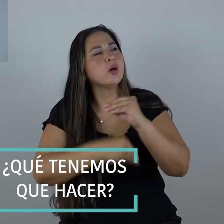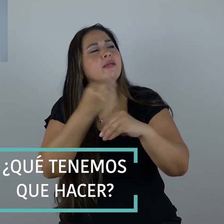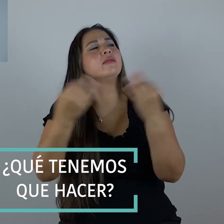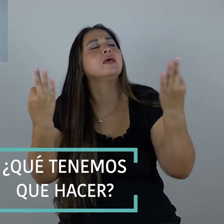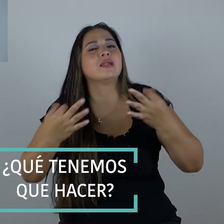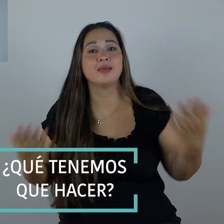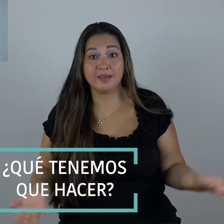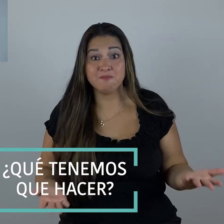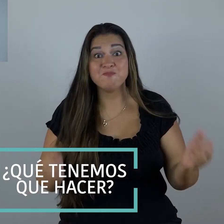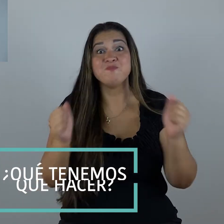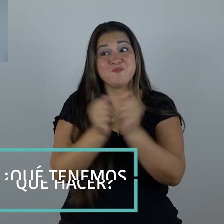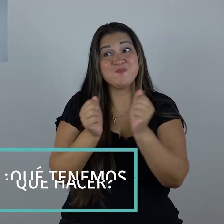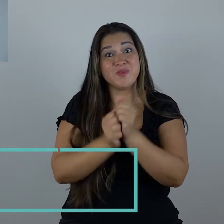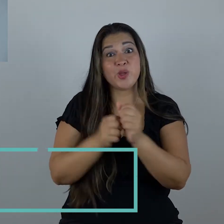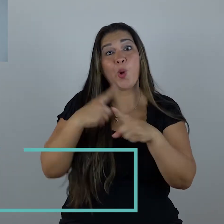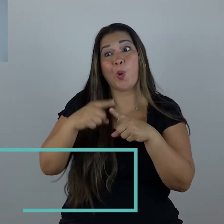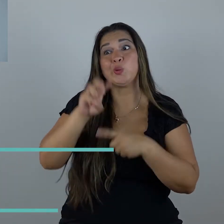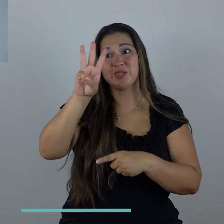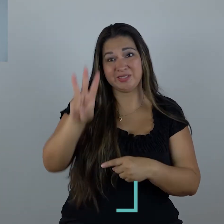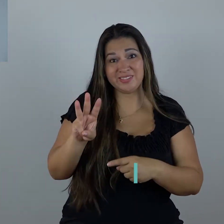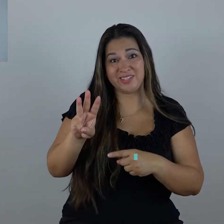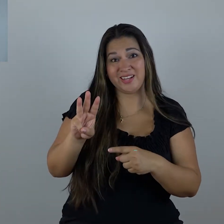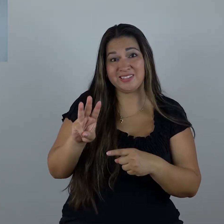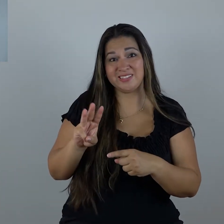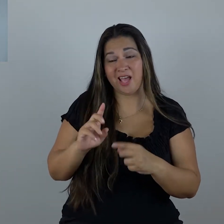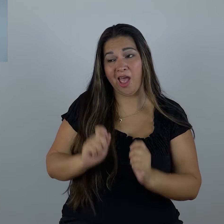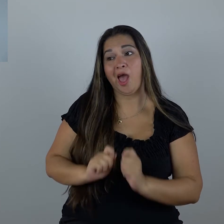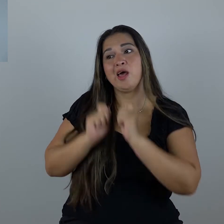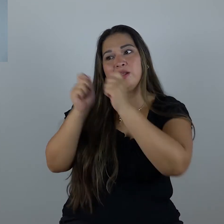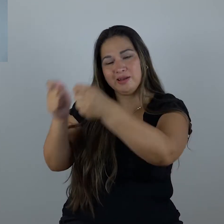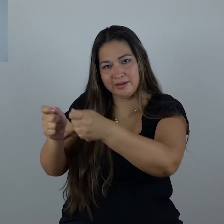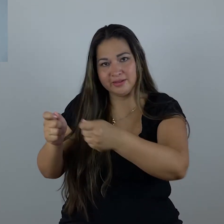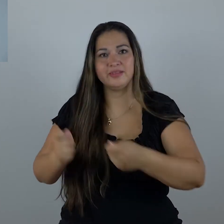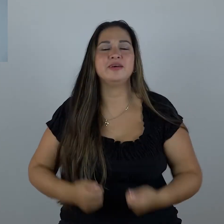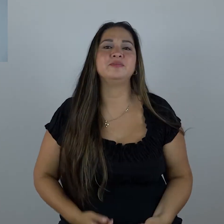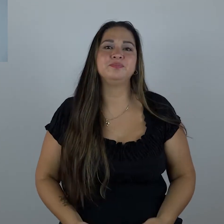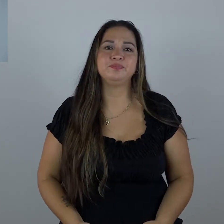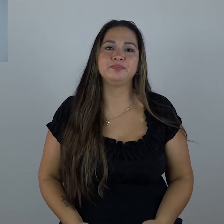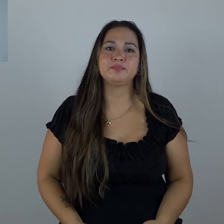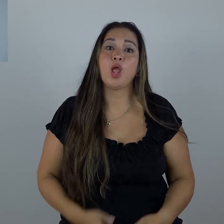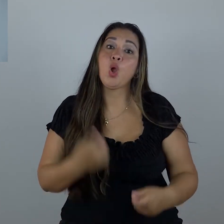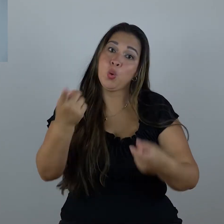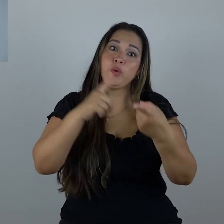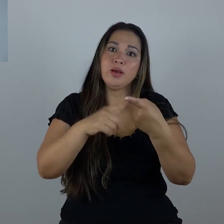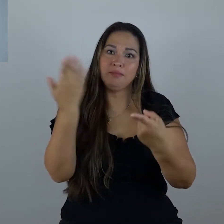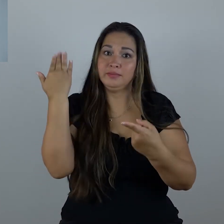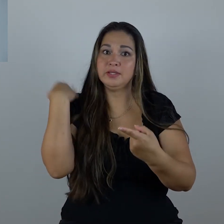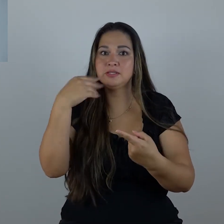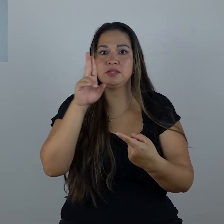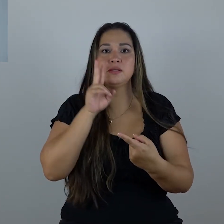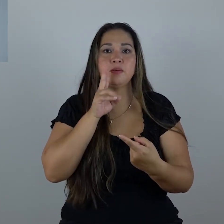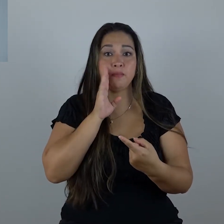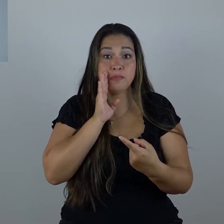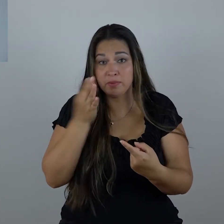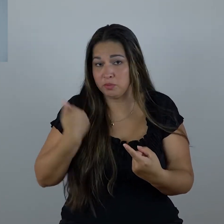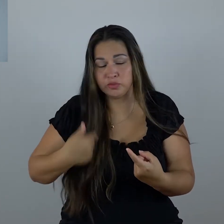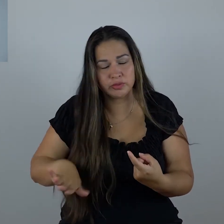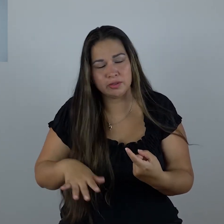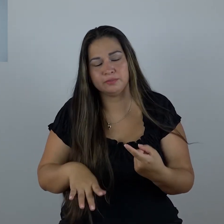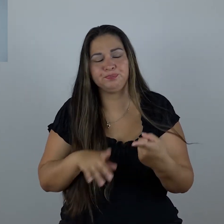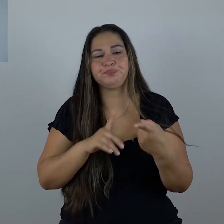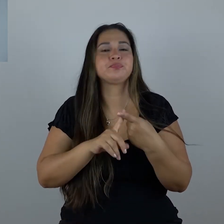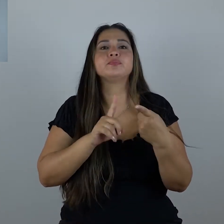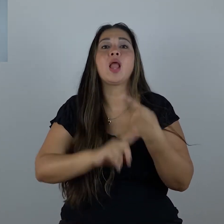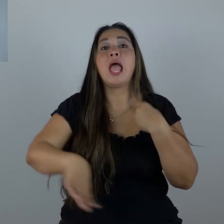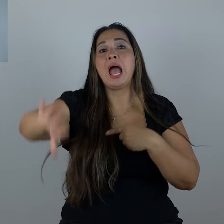tres cosas para hacer. Una de ellas ya la hemos visto en otras sesiones, que fue el arrepentimiento, a través